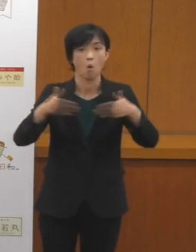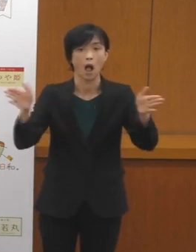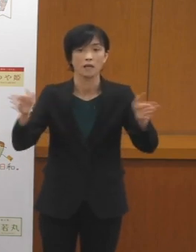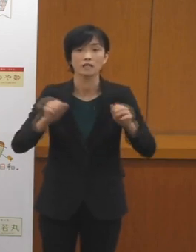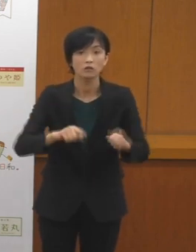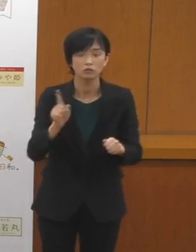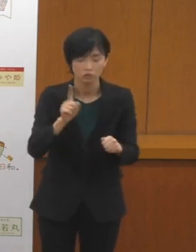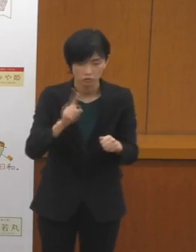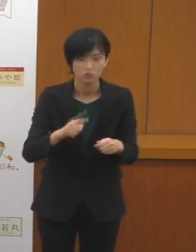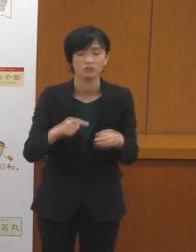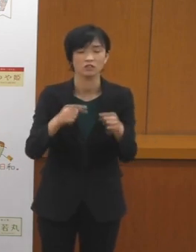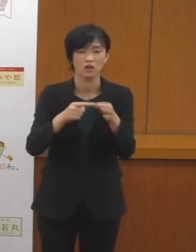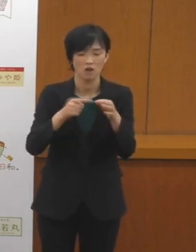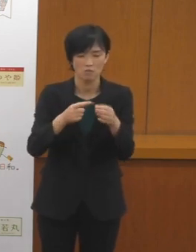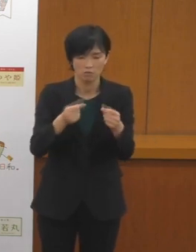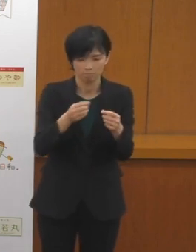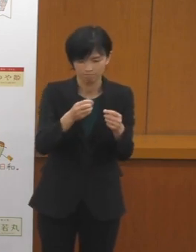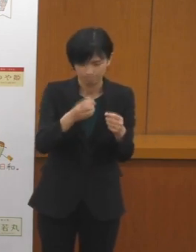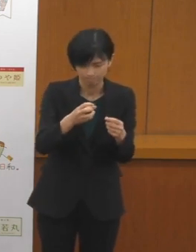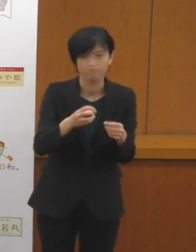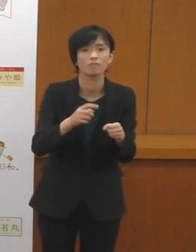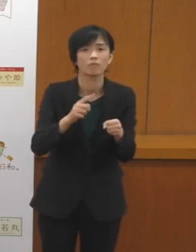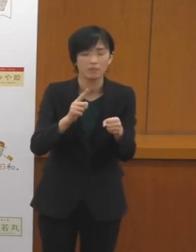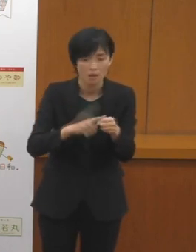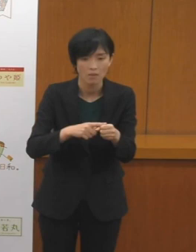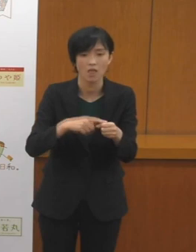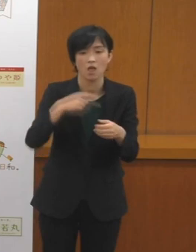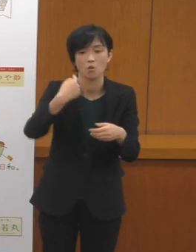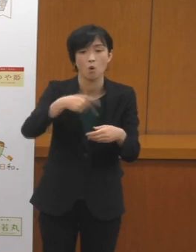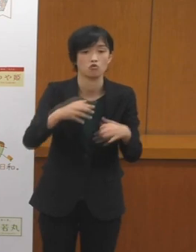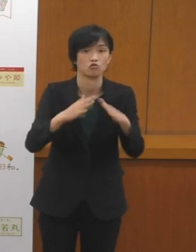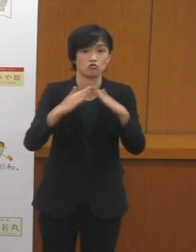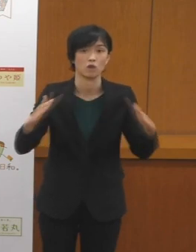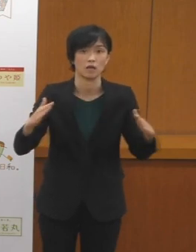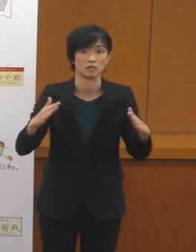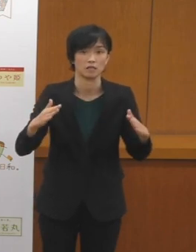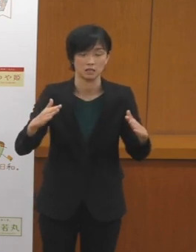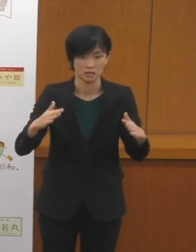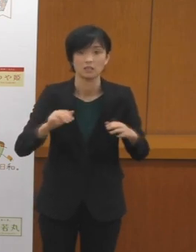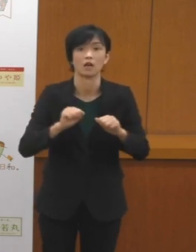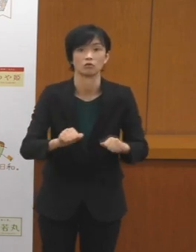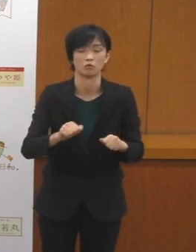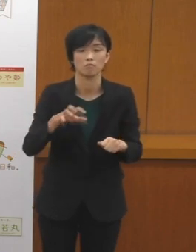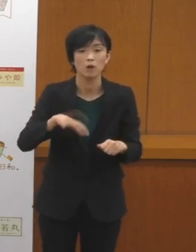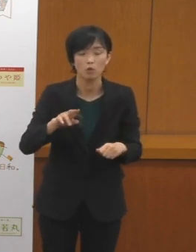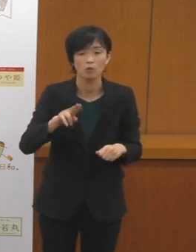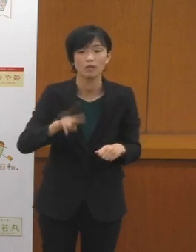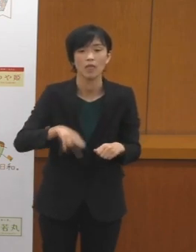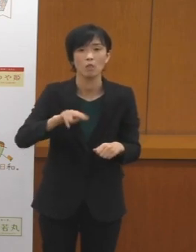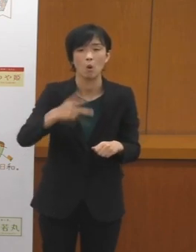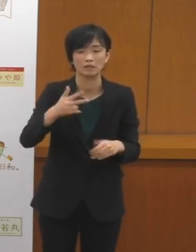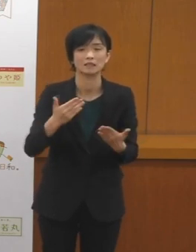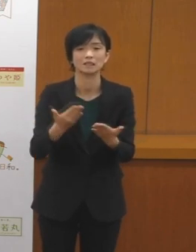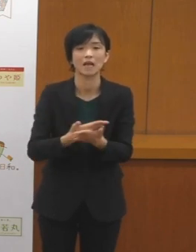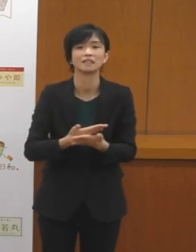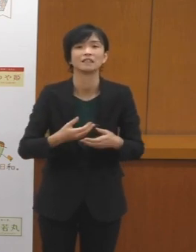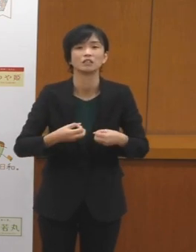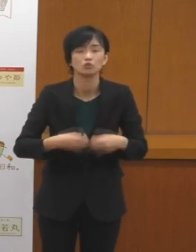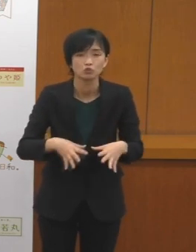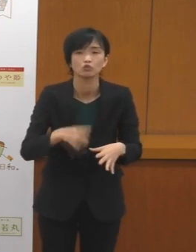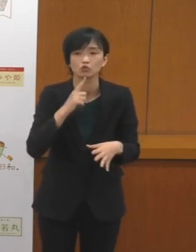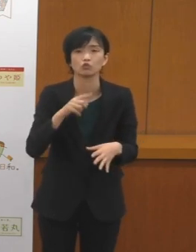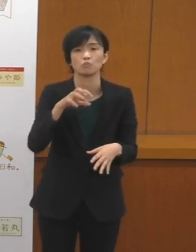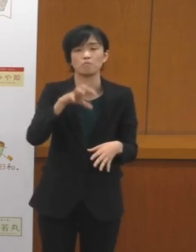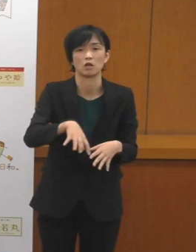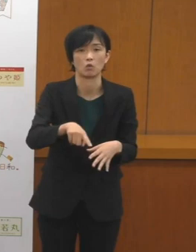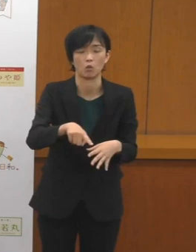さくらんぼ結実確保のための講習会天童市なりうというところで講習